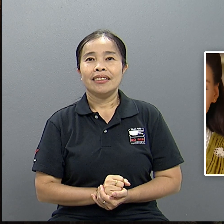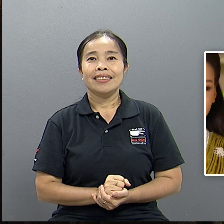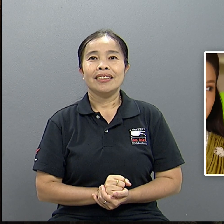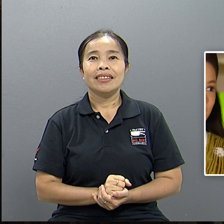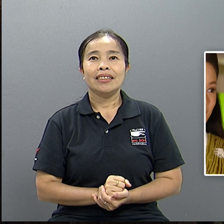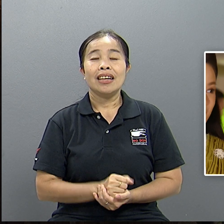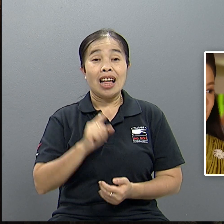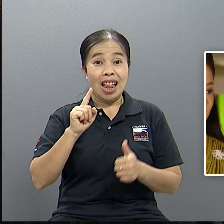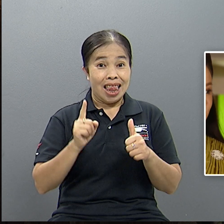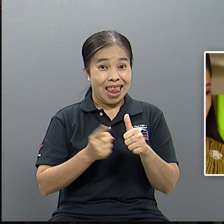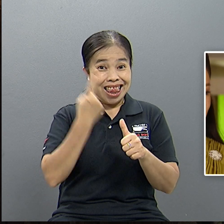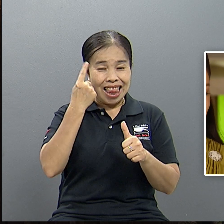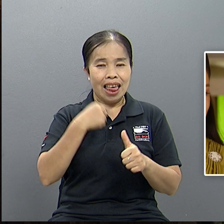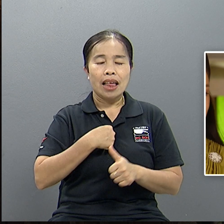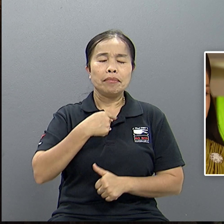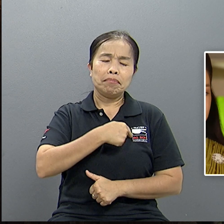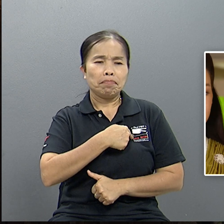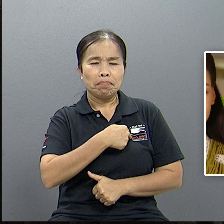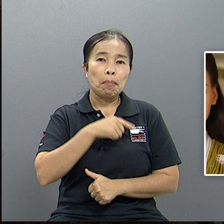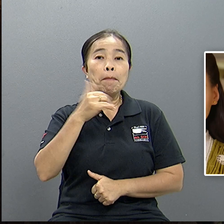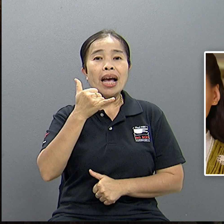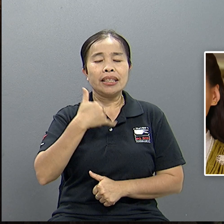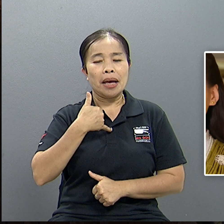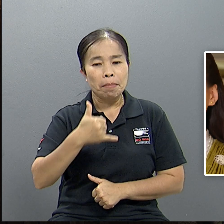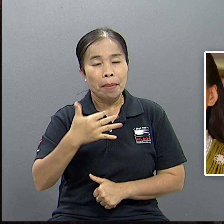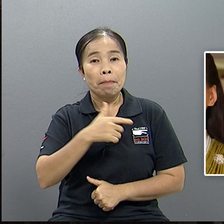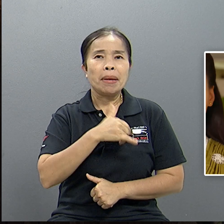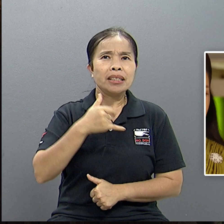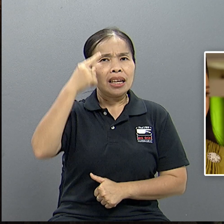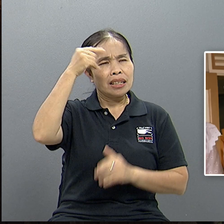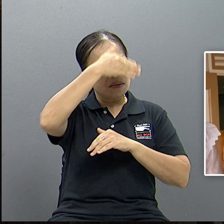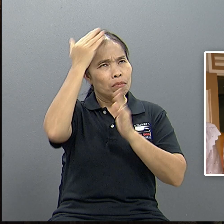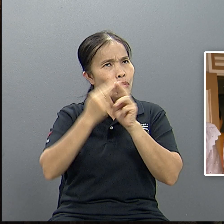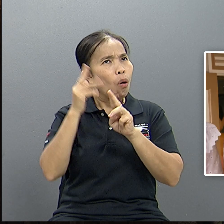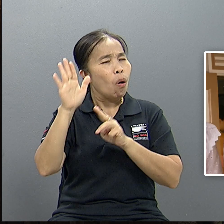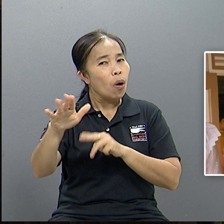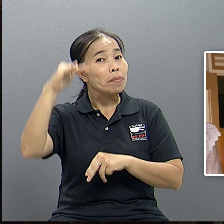่ทีแรกอ่อนเองก็ไม่แน่ใจเหมือนกันค่ะว่าเป็นงานบวชของพี่เลิศ